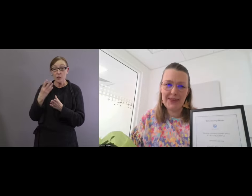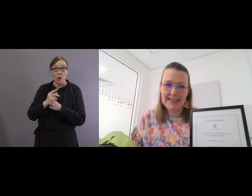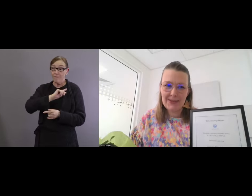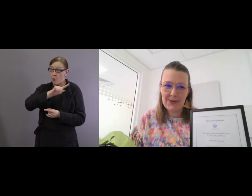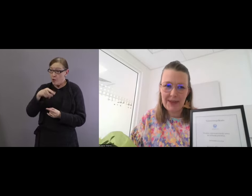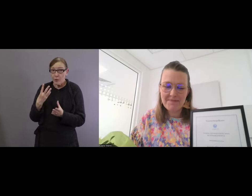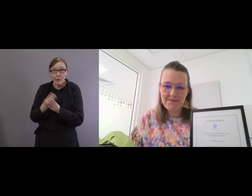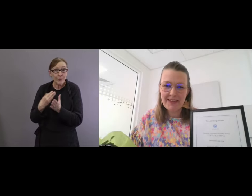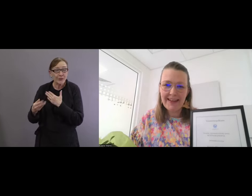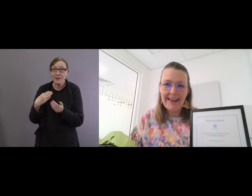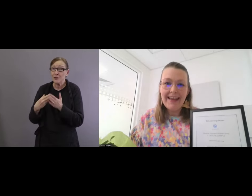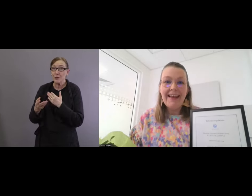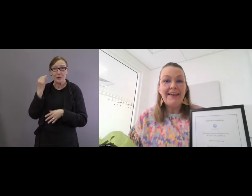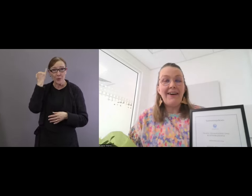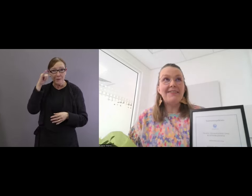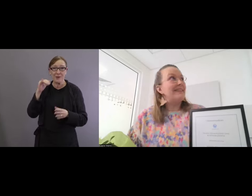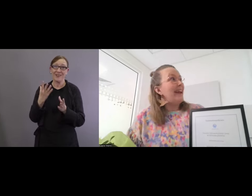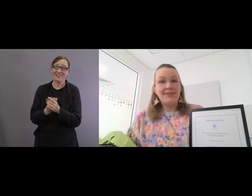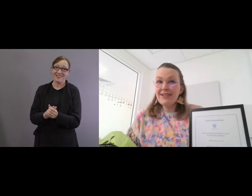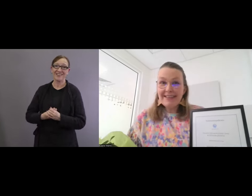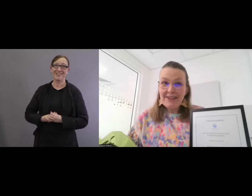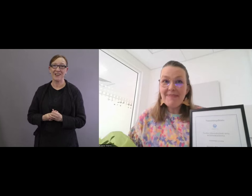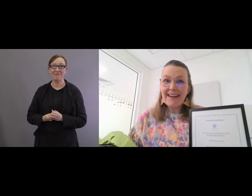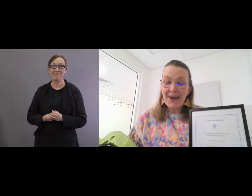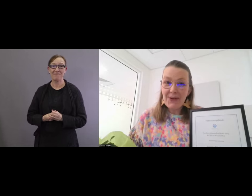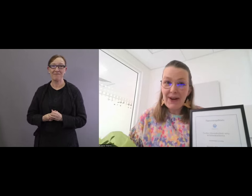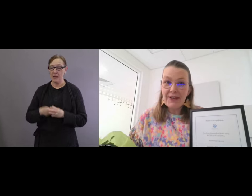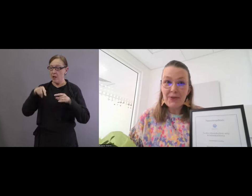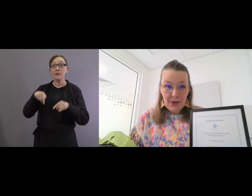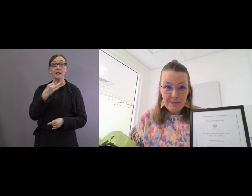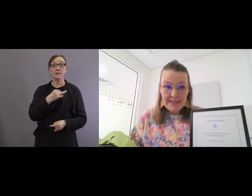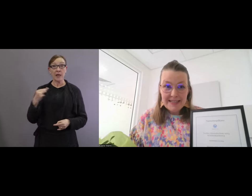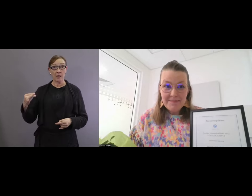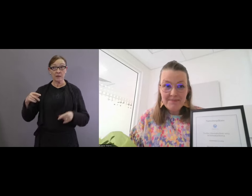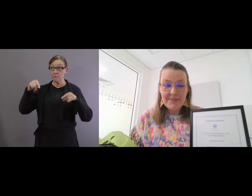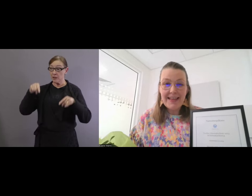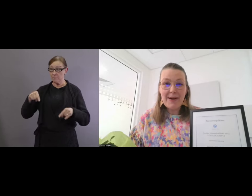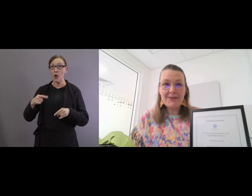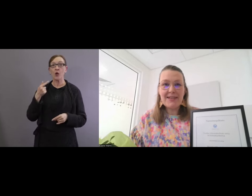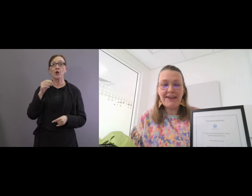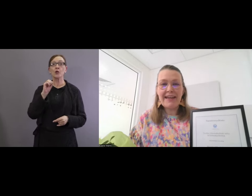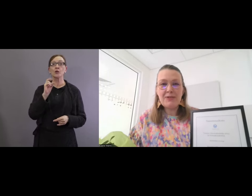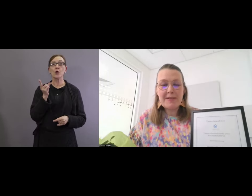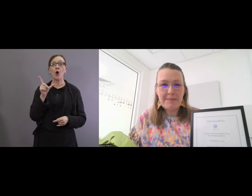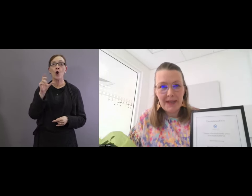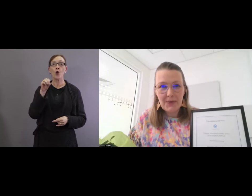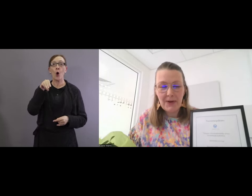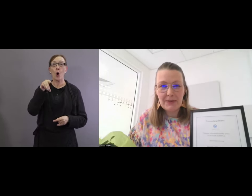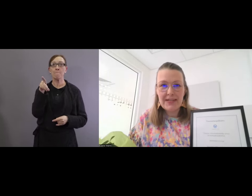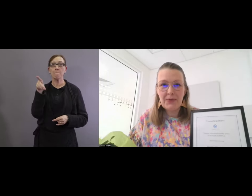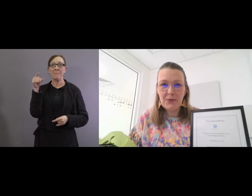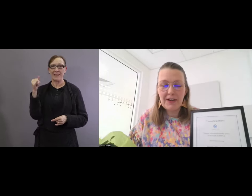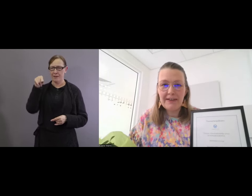tehdä yhteistyötä. Ja täällä tosiaan Tampereella ollaan Tohlopissa. Tämä on se rakennus, missä